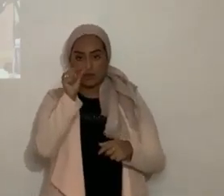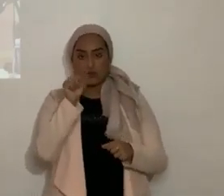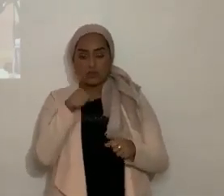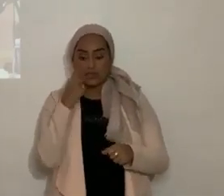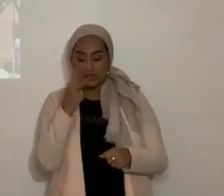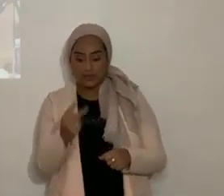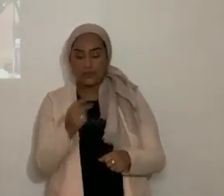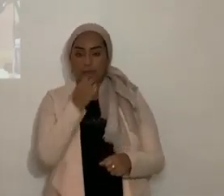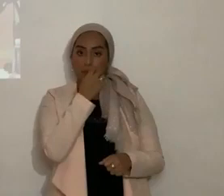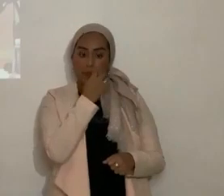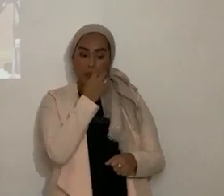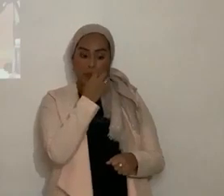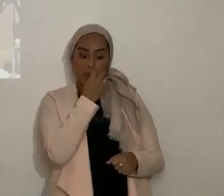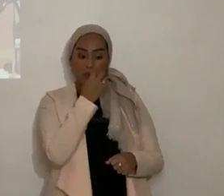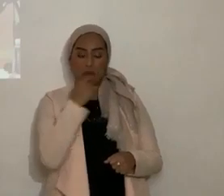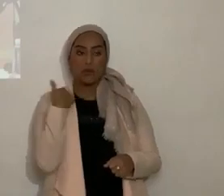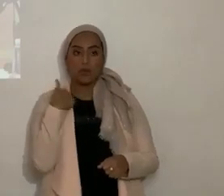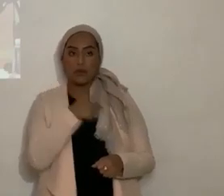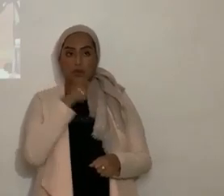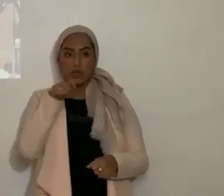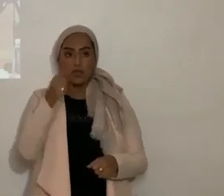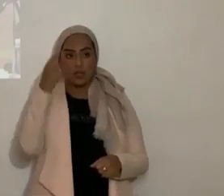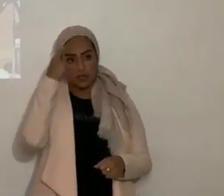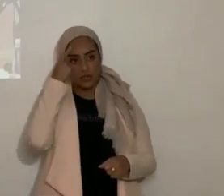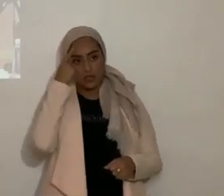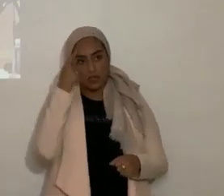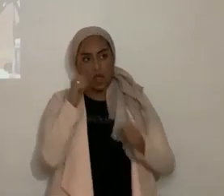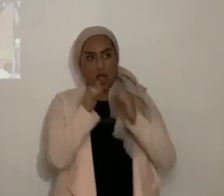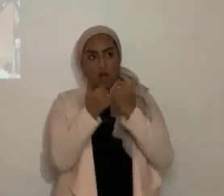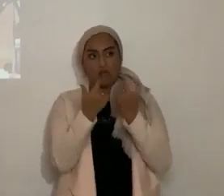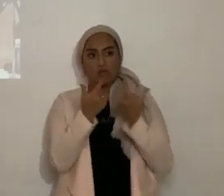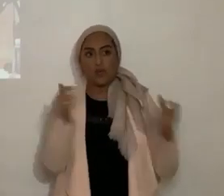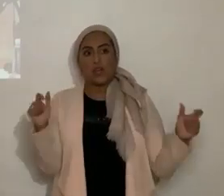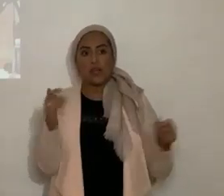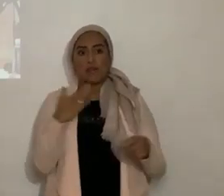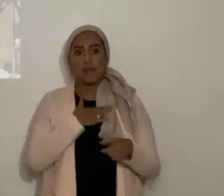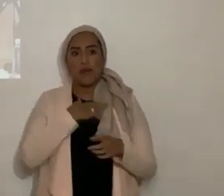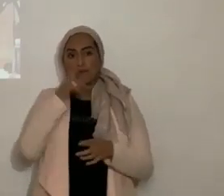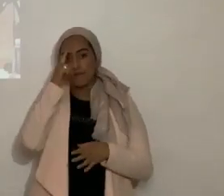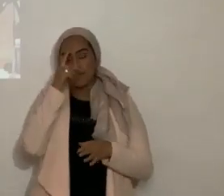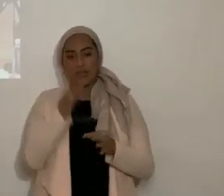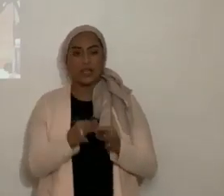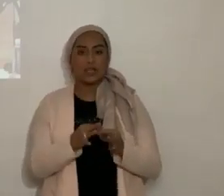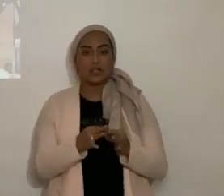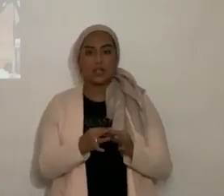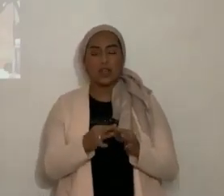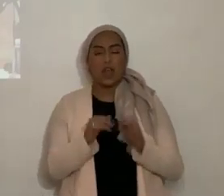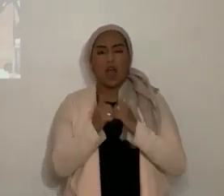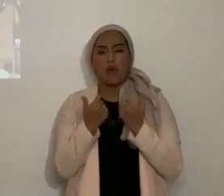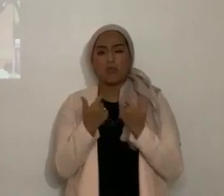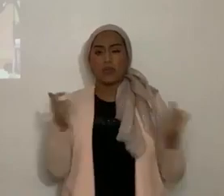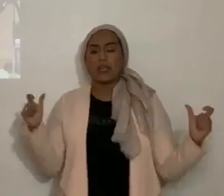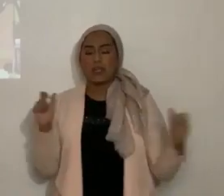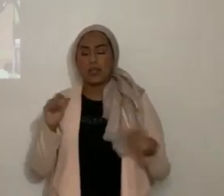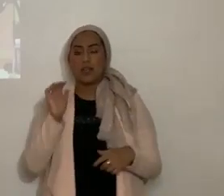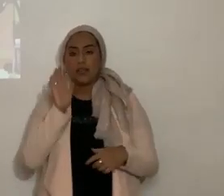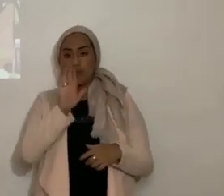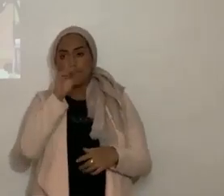ver. Pensemos, ¿de qué tamaño es mi fe? ¿De qué tamaño es mi